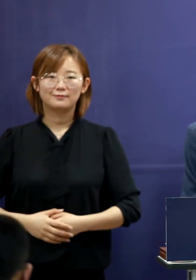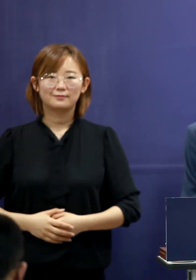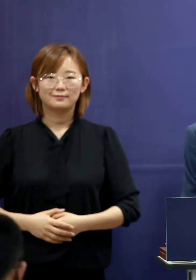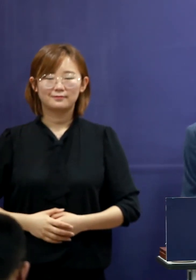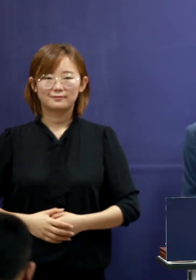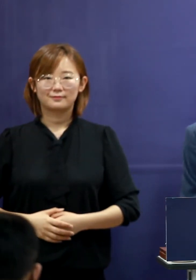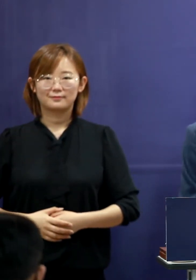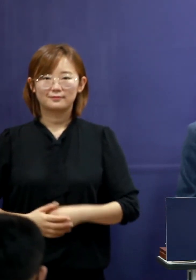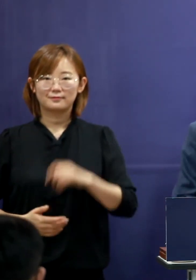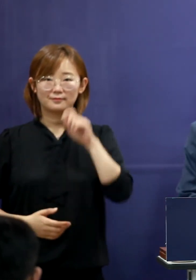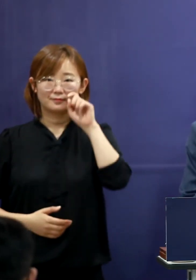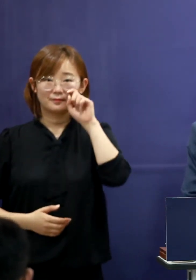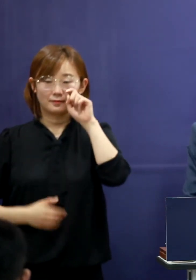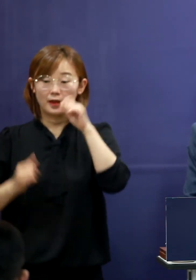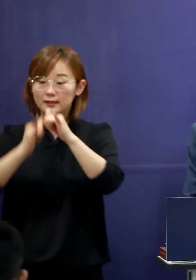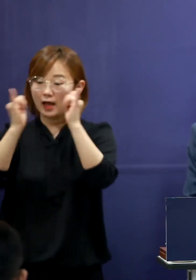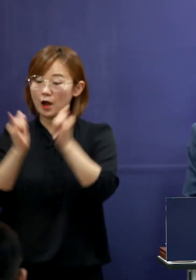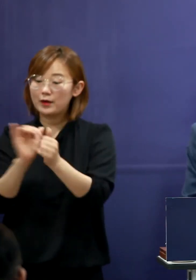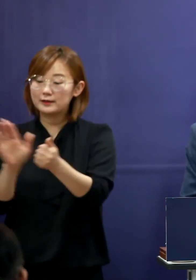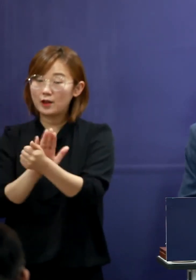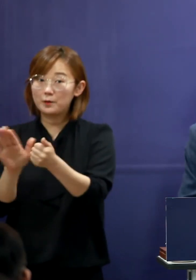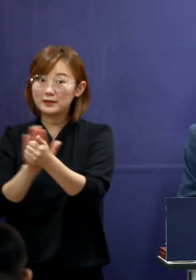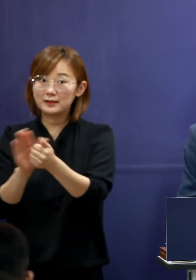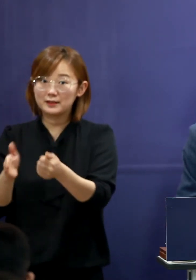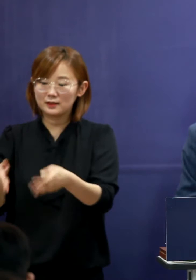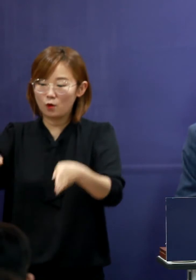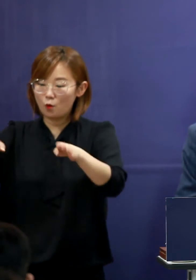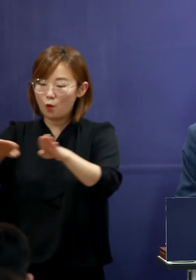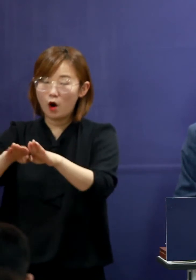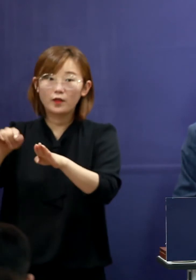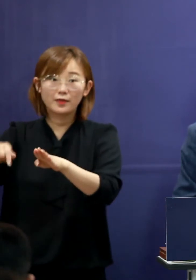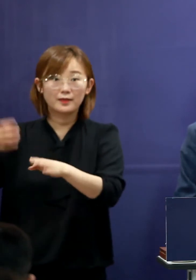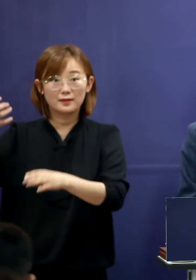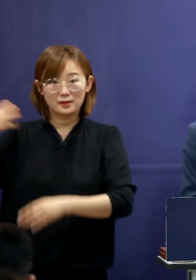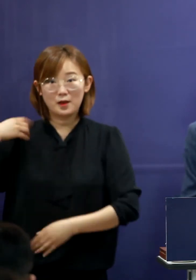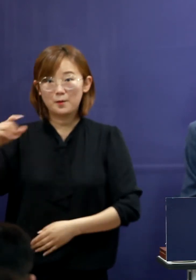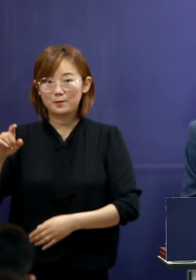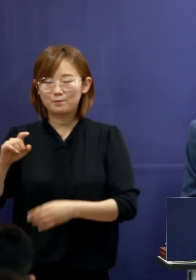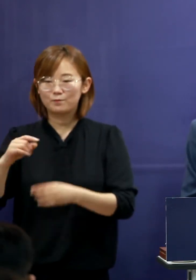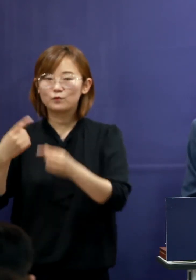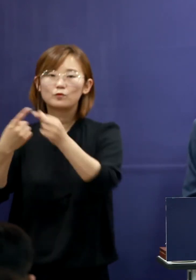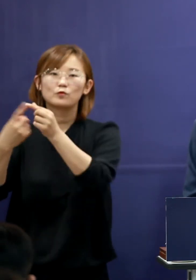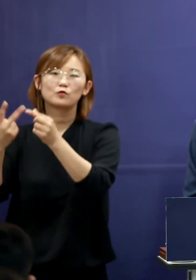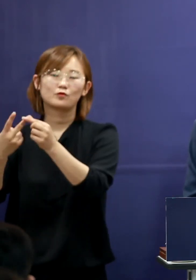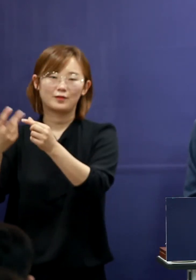우선 사회 서비스원은 두 가지 역할을 합니다. 지금